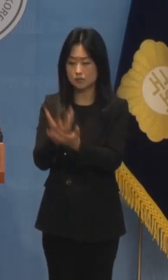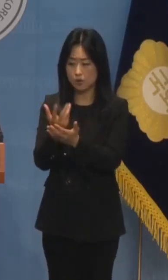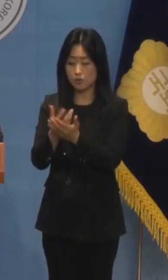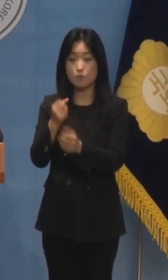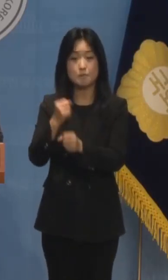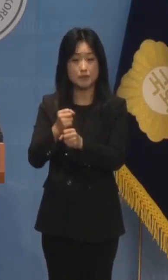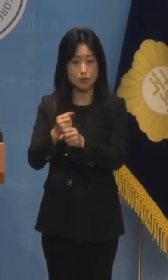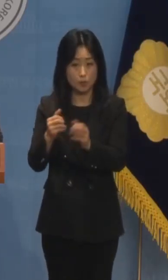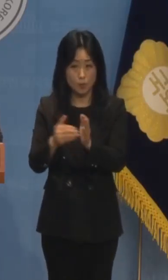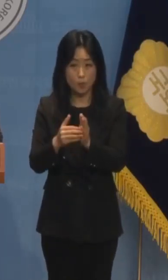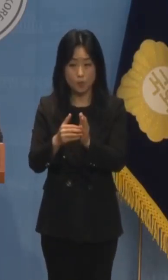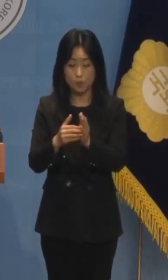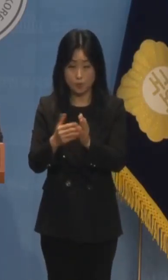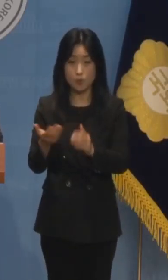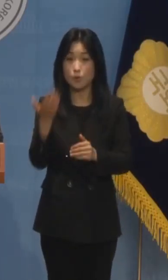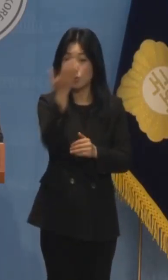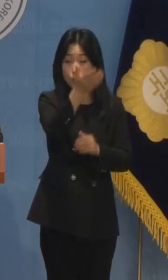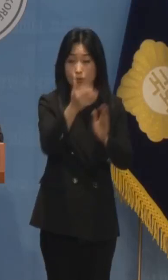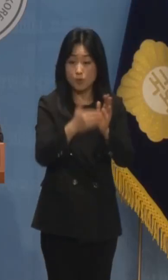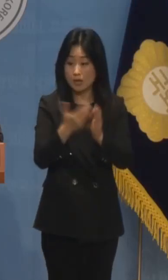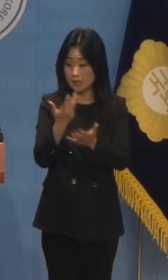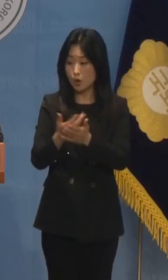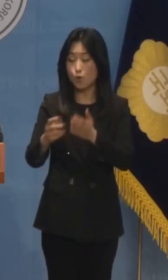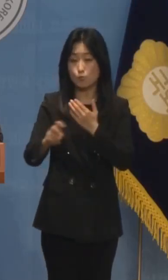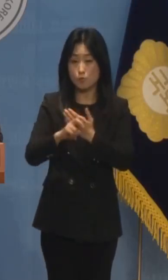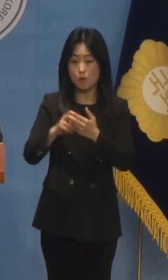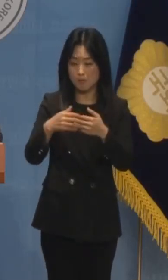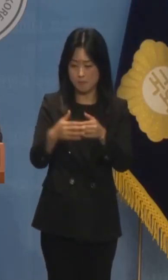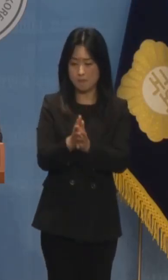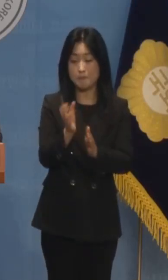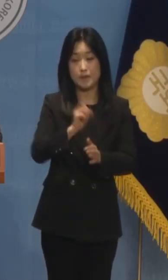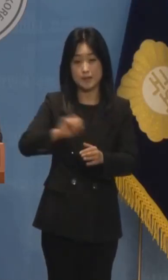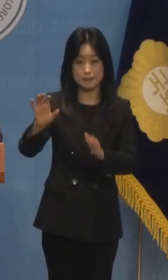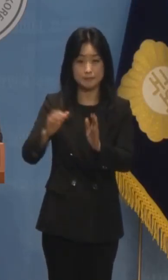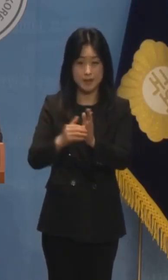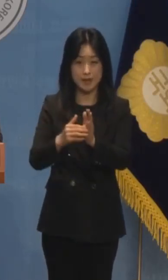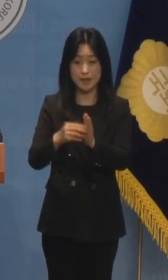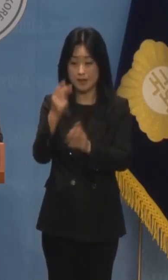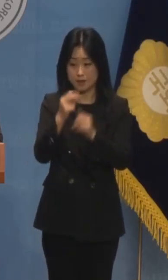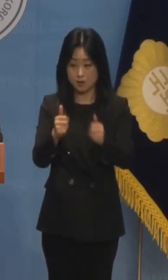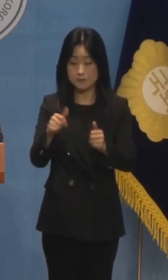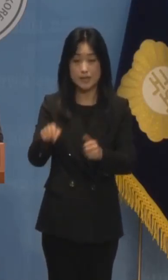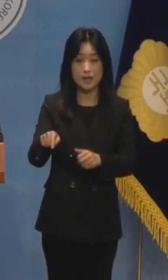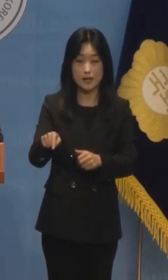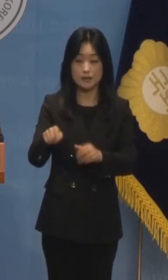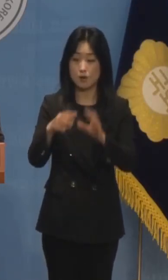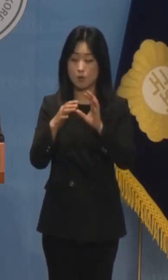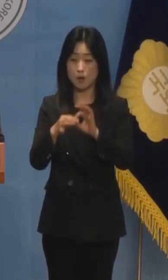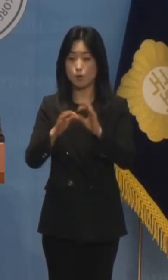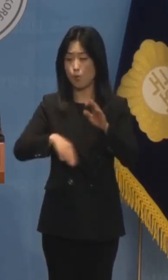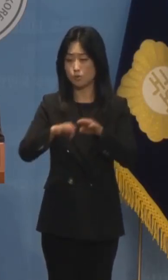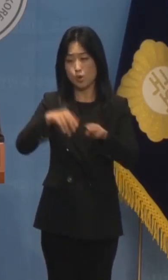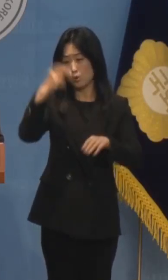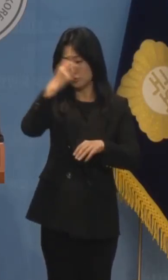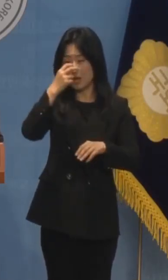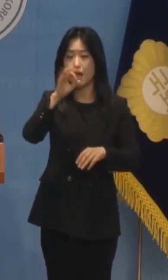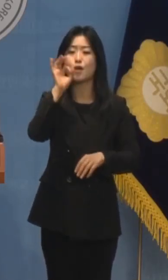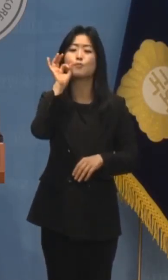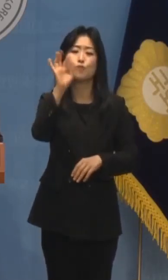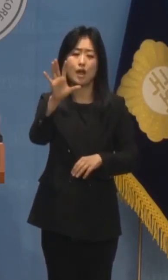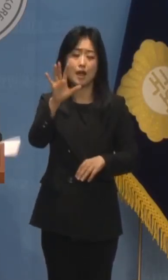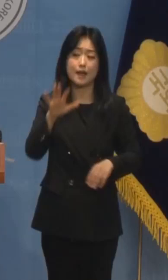작성했고 이를 행사했으며 자료를 불법으로 폐기하기도 했습니다. 검찰은 이 사건과 관련하여 공정한 수사를 할 수 없다는